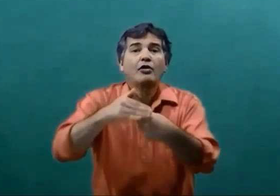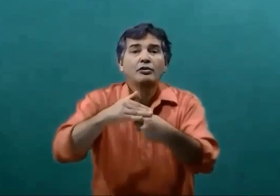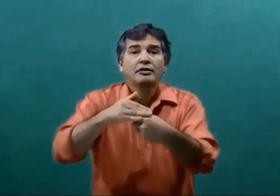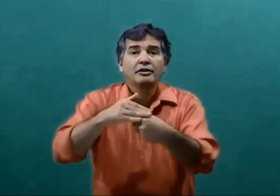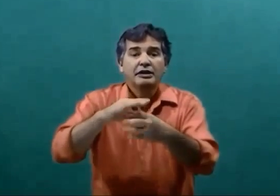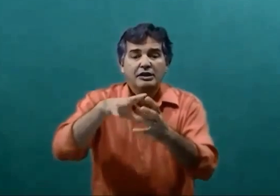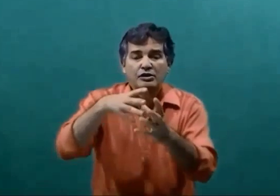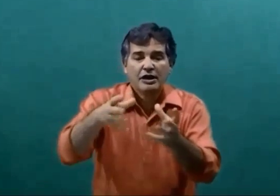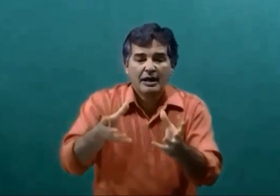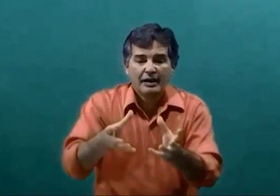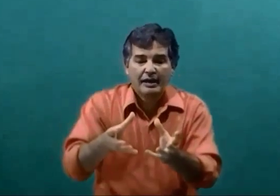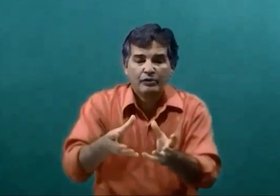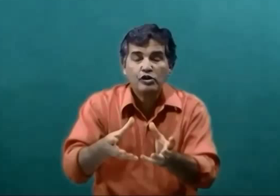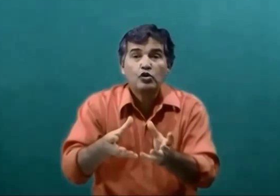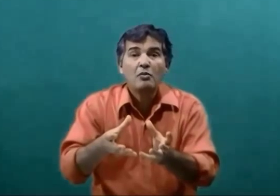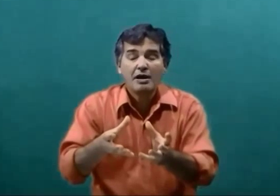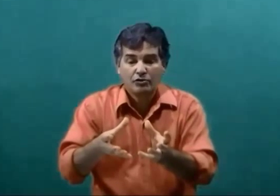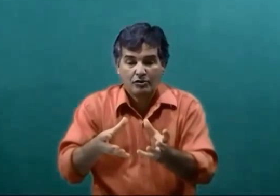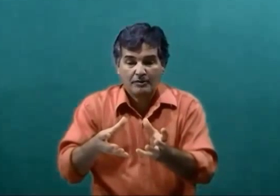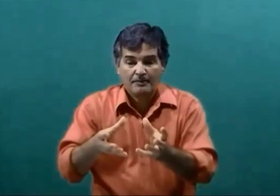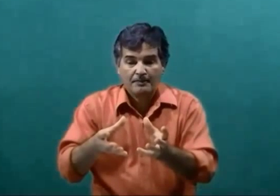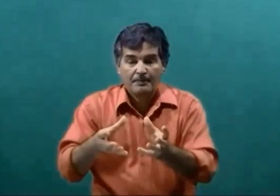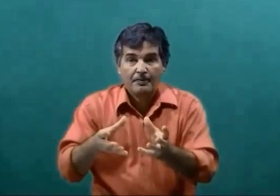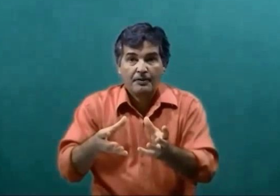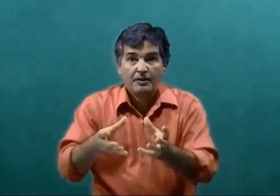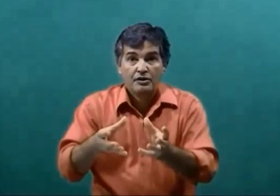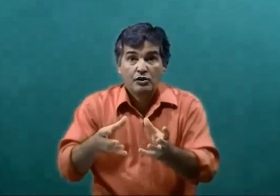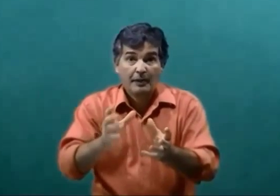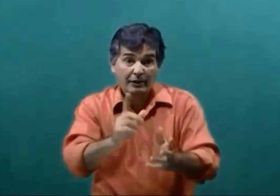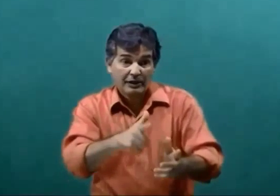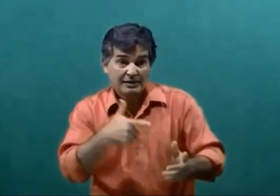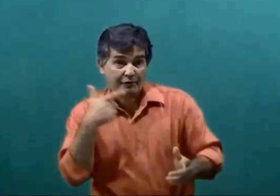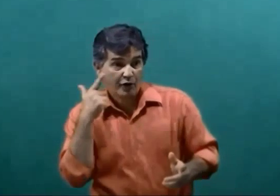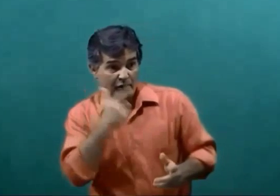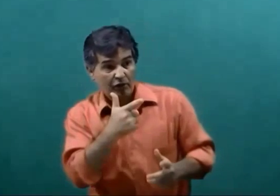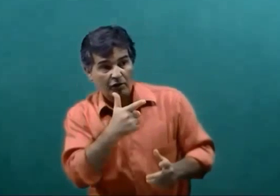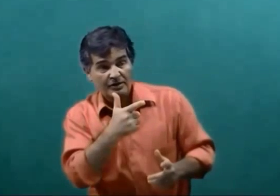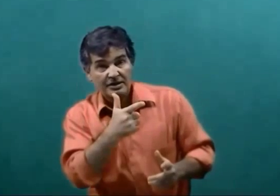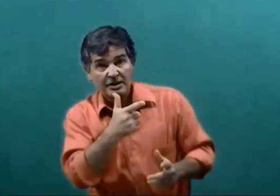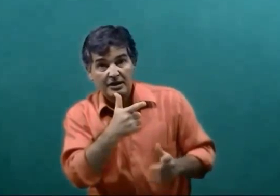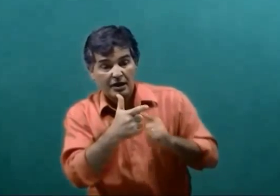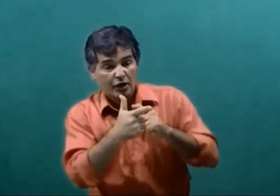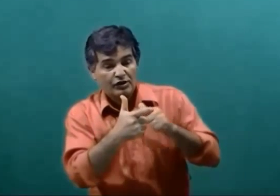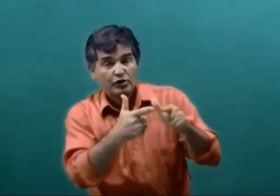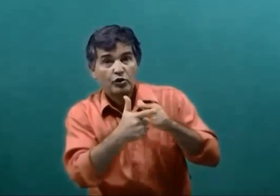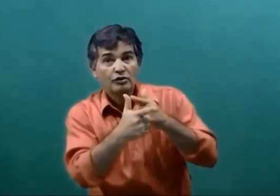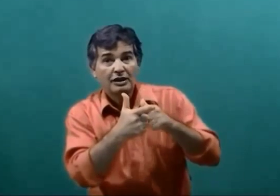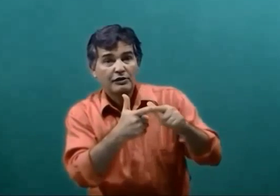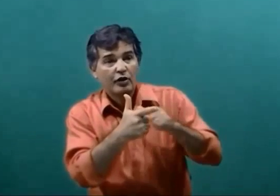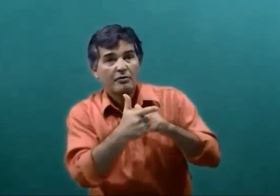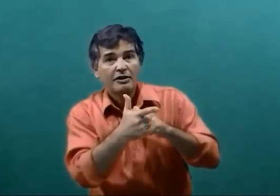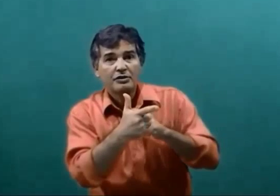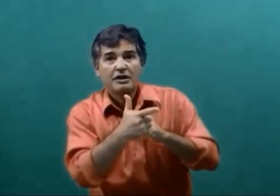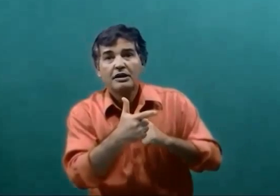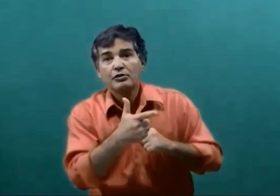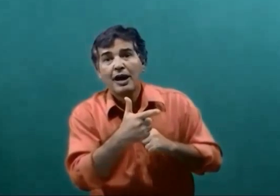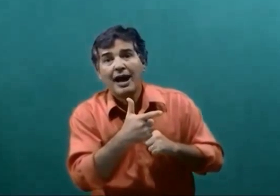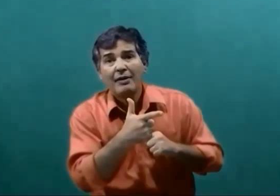facão. Então já é um instrumento. Se eu pego dessa forma e coloco assim, eu já estou transformando isso aqui numa